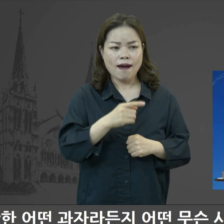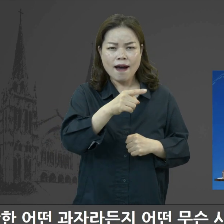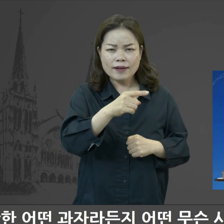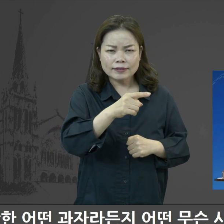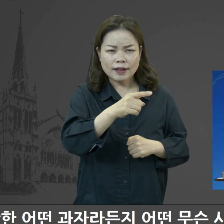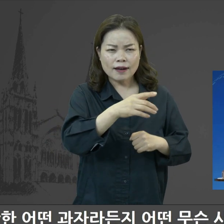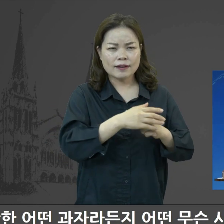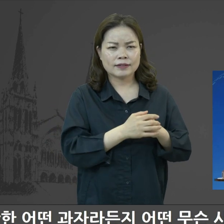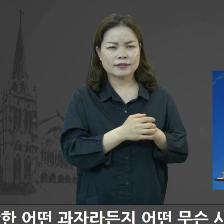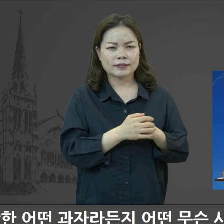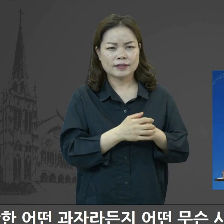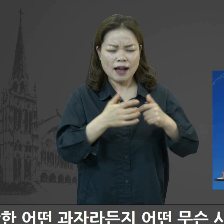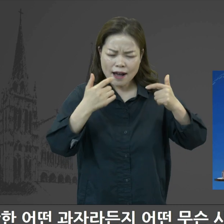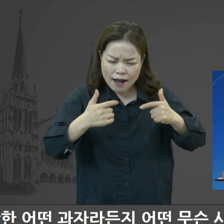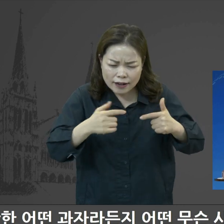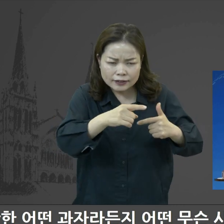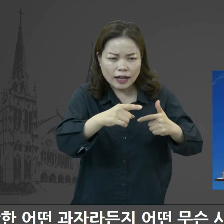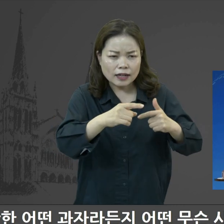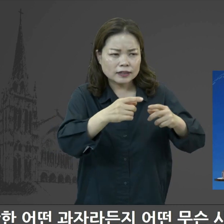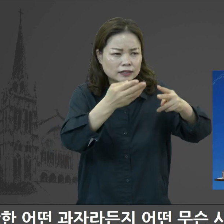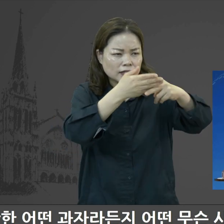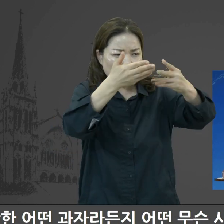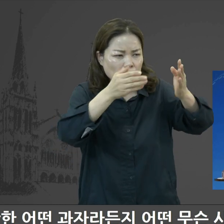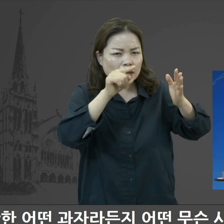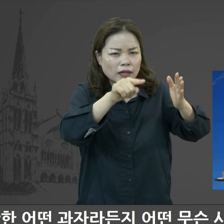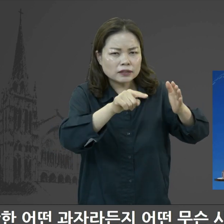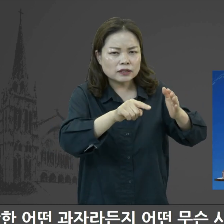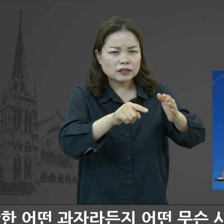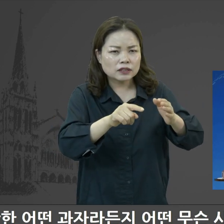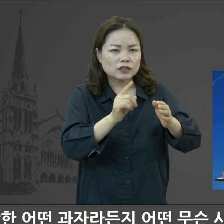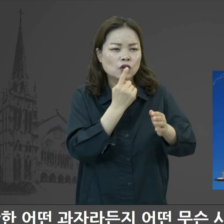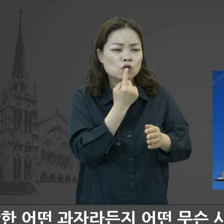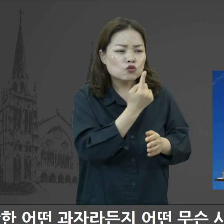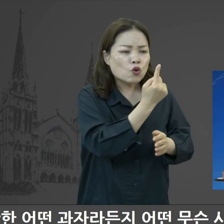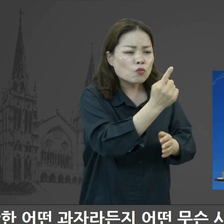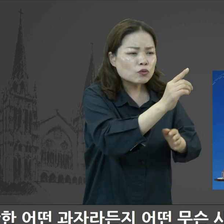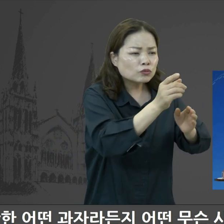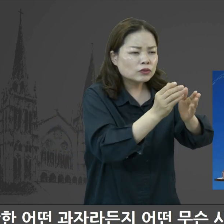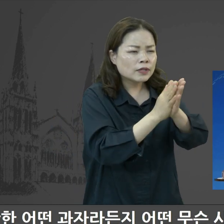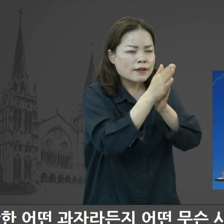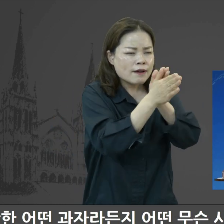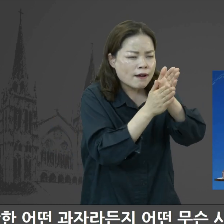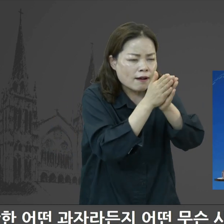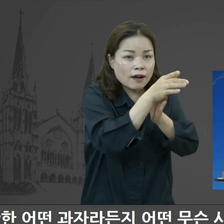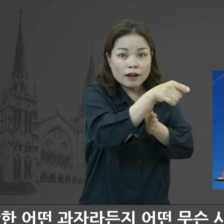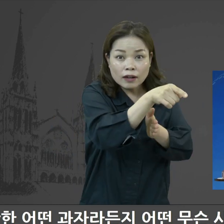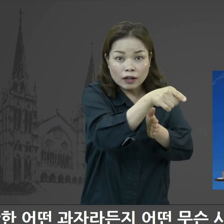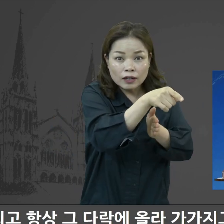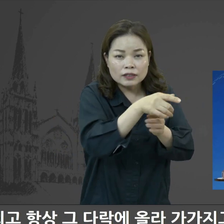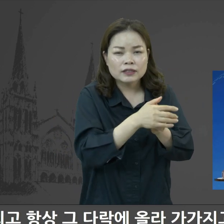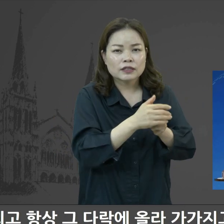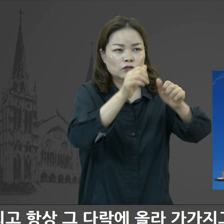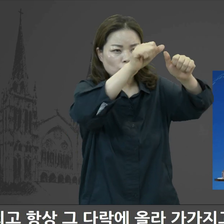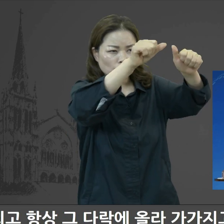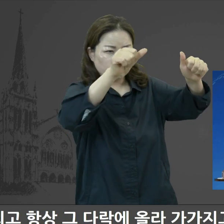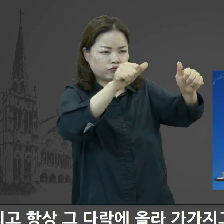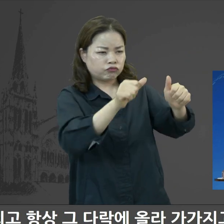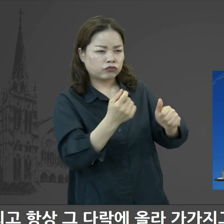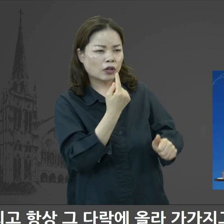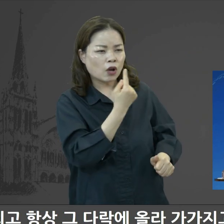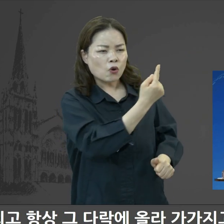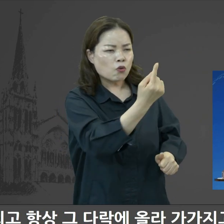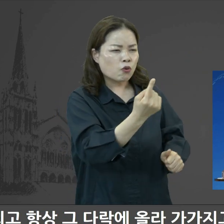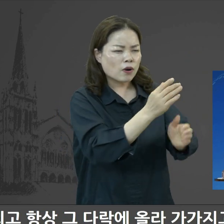항상 그 다락에 올라가 가지고 촛불 켜놓고 그리고 그 앞에 향불